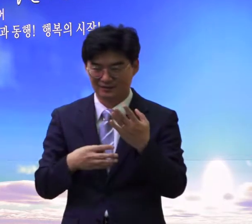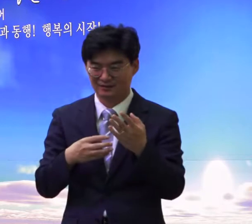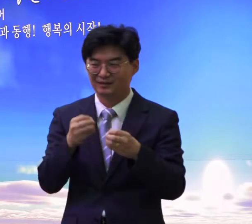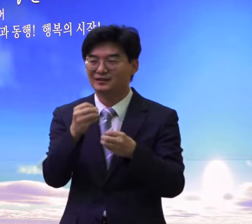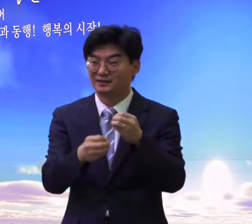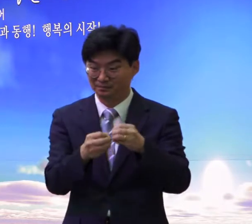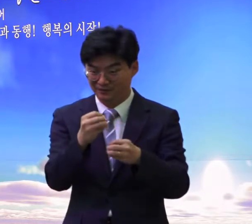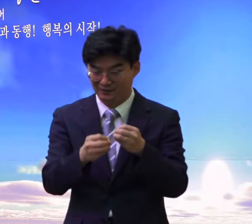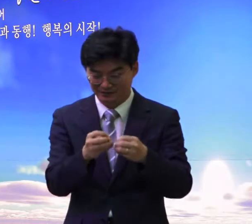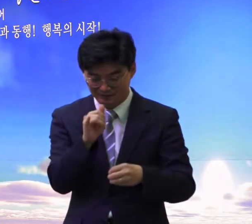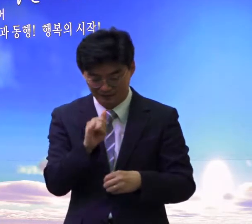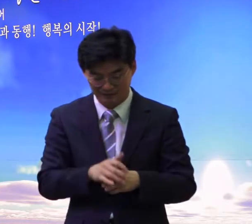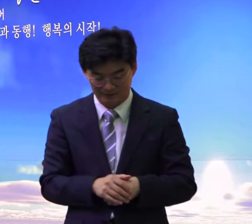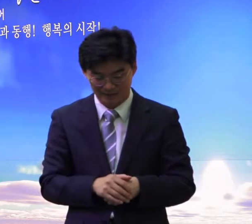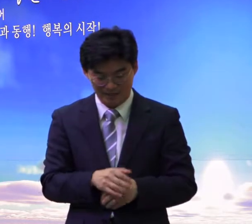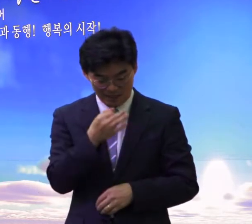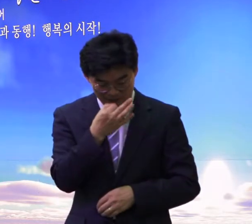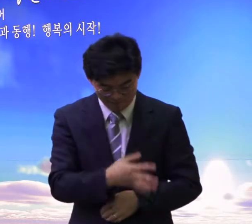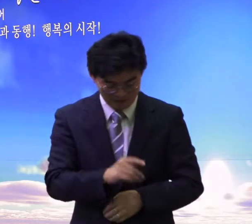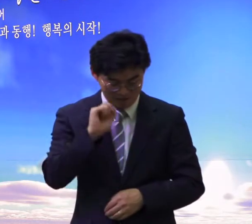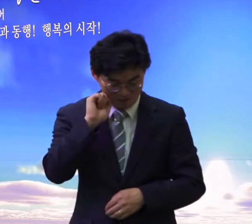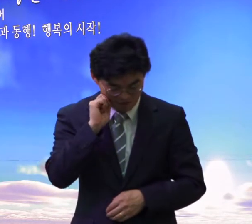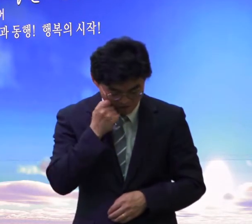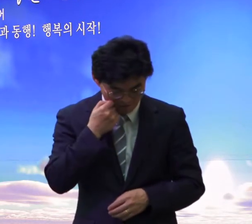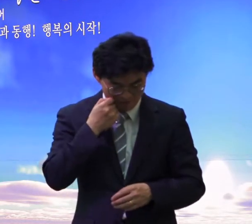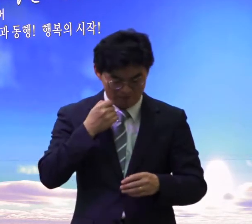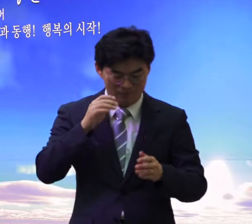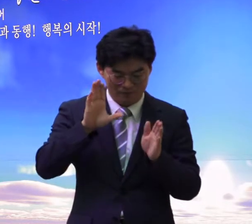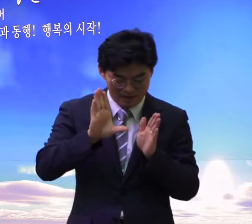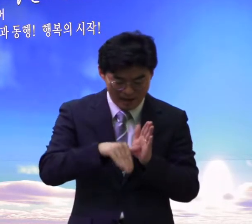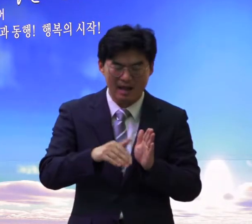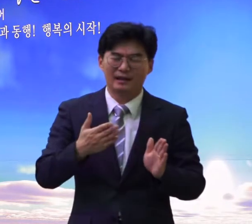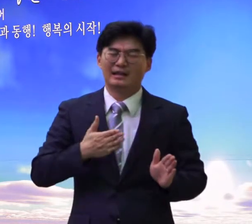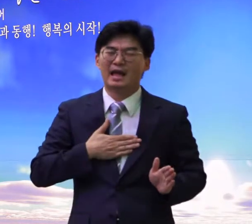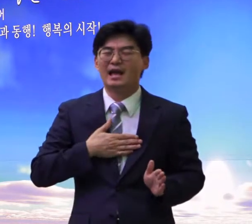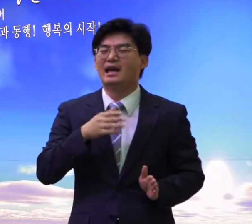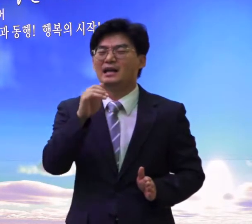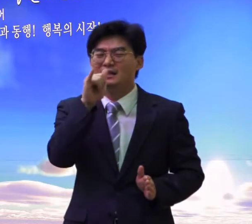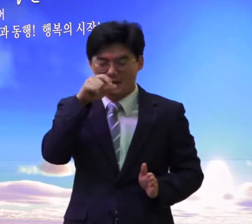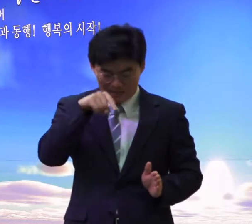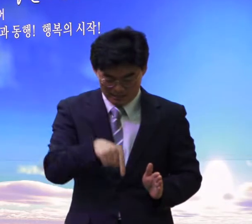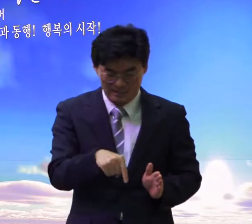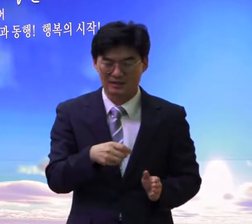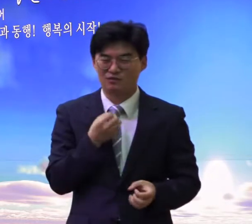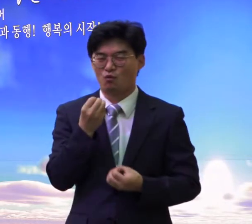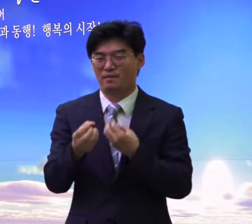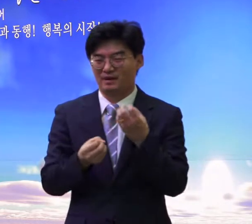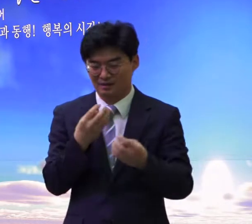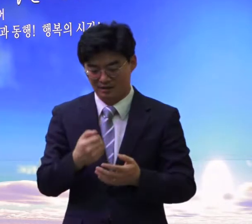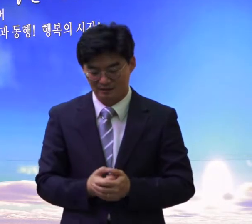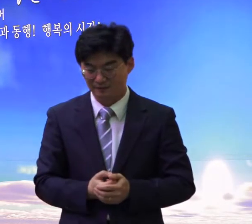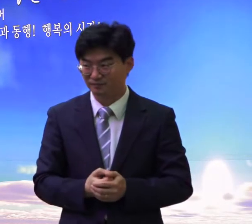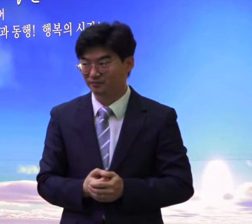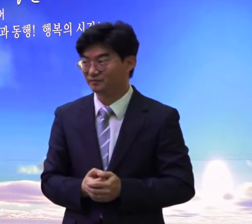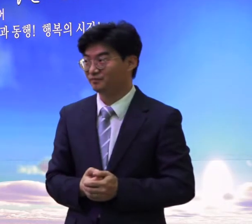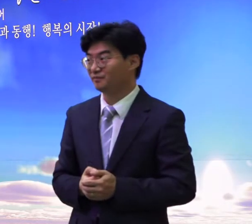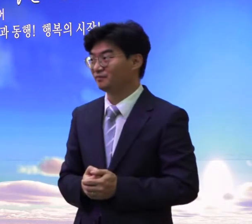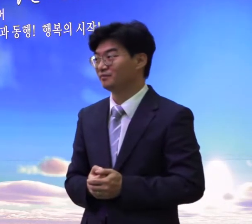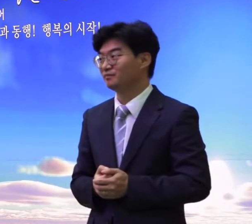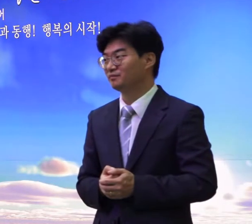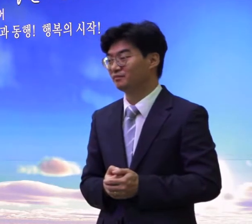낙심이 되었을까 하는 것을 충분히 알 수가 있습니다. 시편 142편 1절부터 3절까지 제가 한번